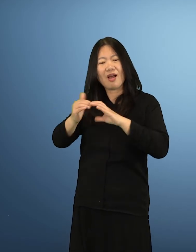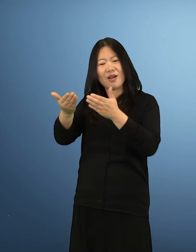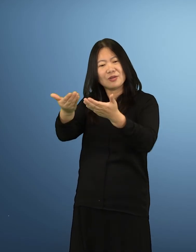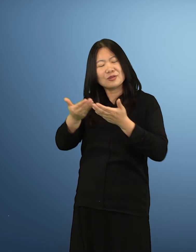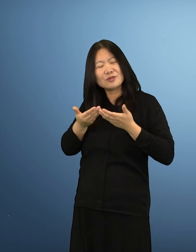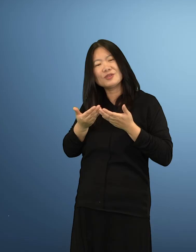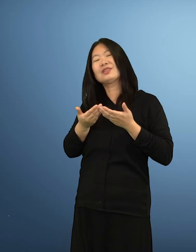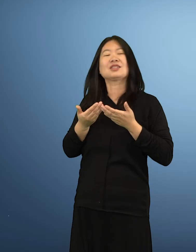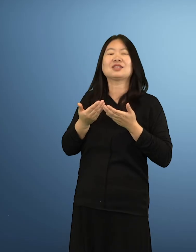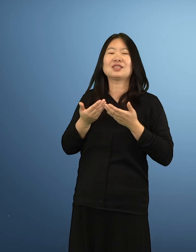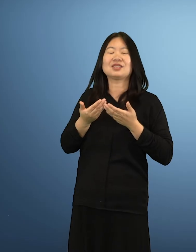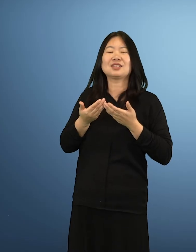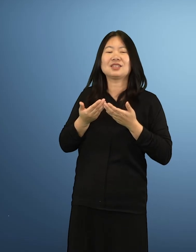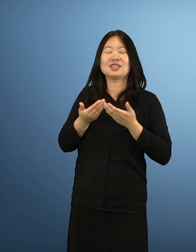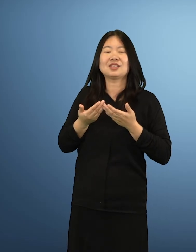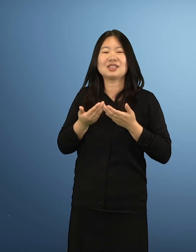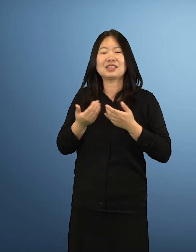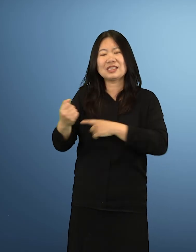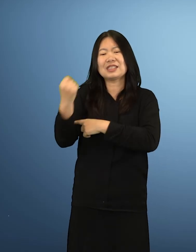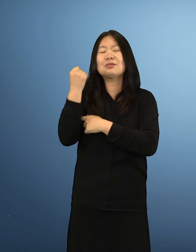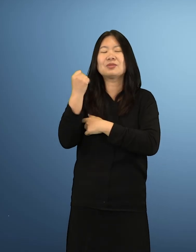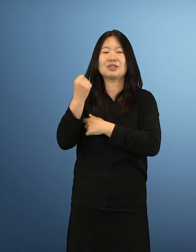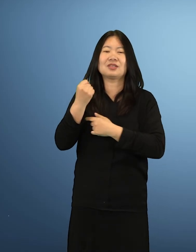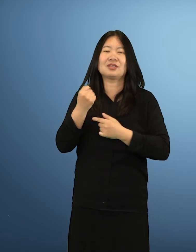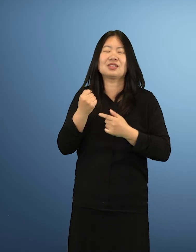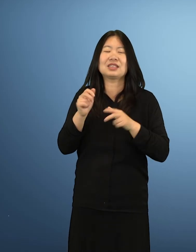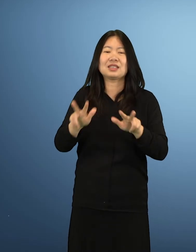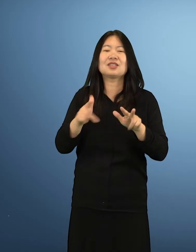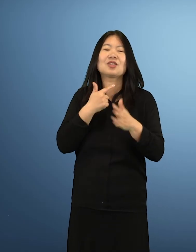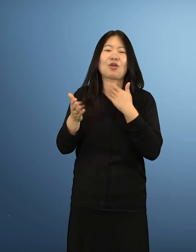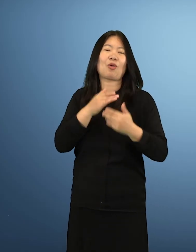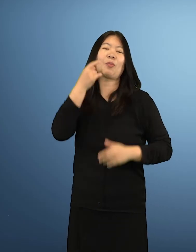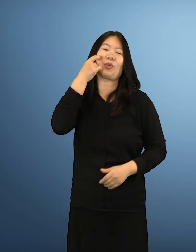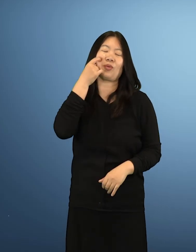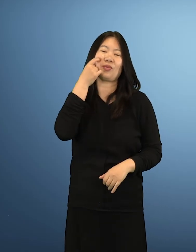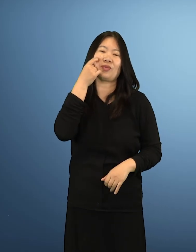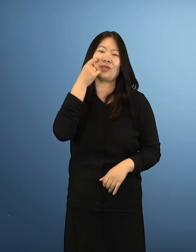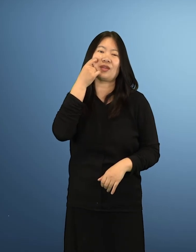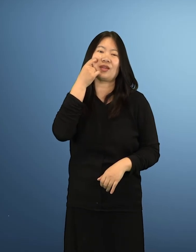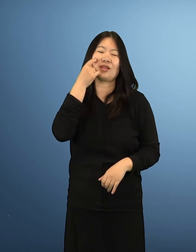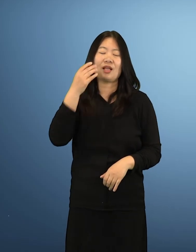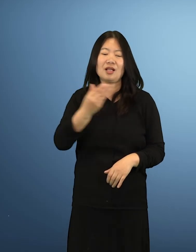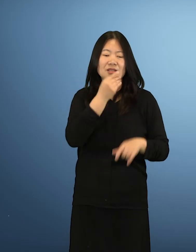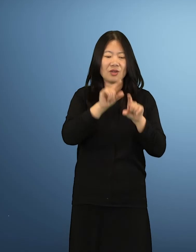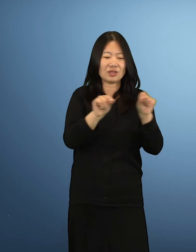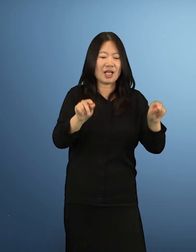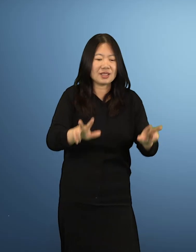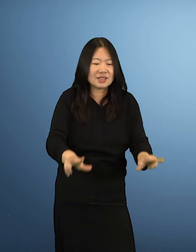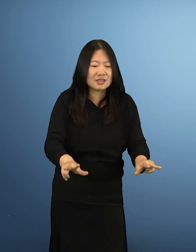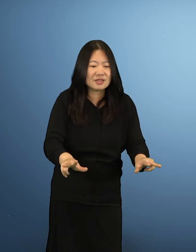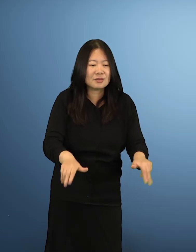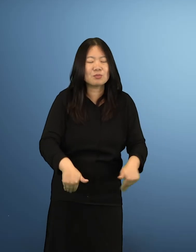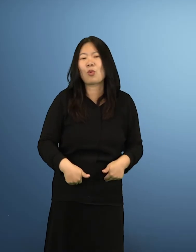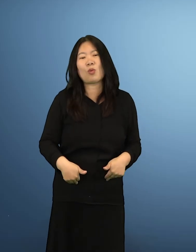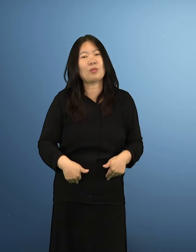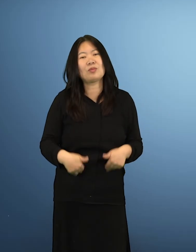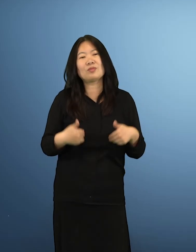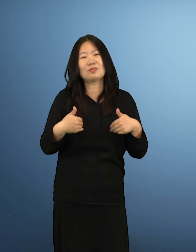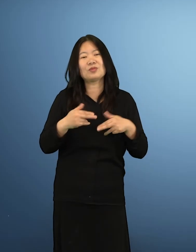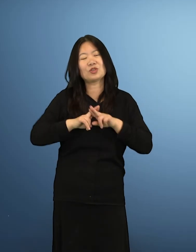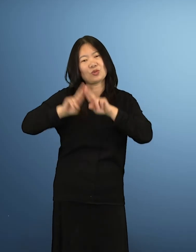주는 그거를 우리가 경험하지 못하는 거예요. 이 성찬도 지금 봄에도 못했어요.